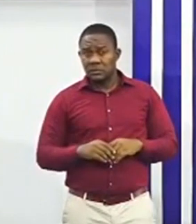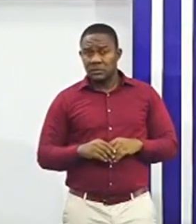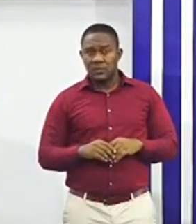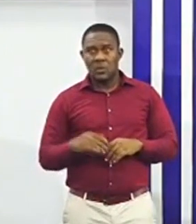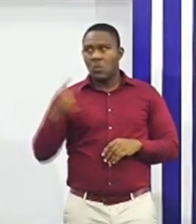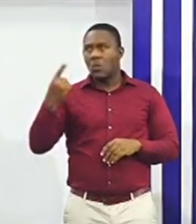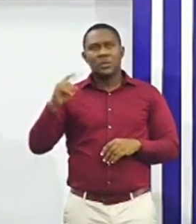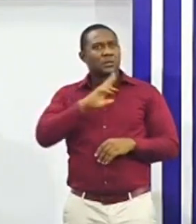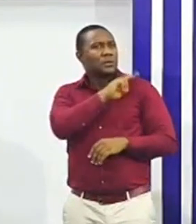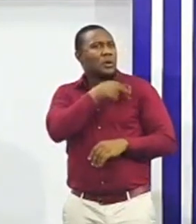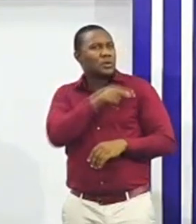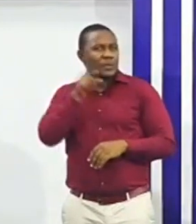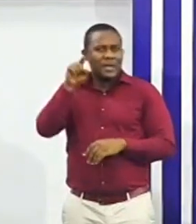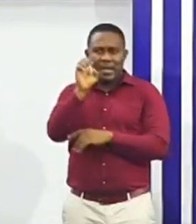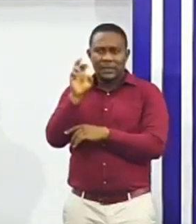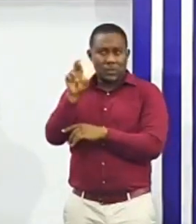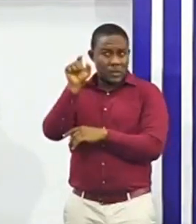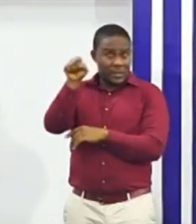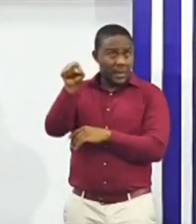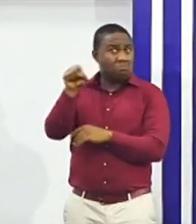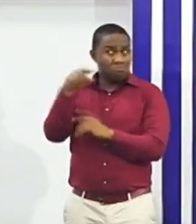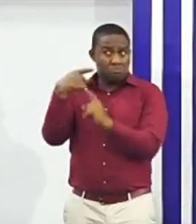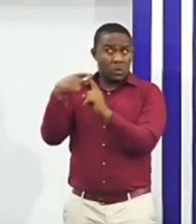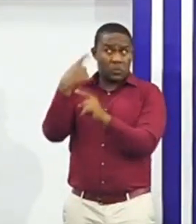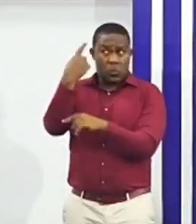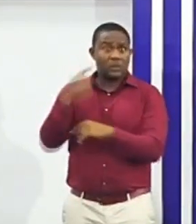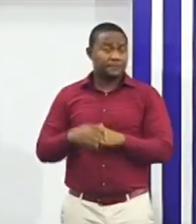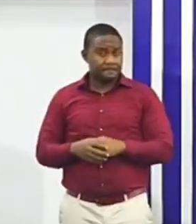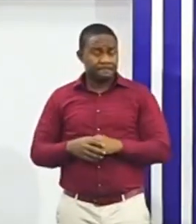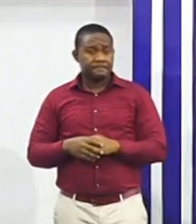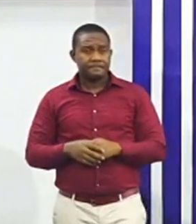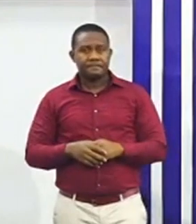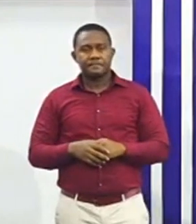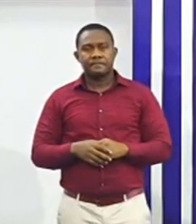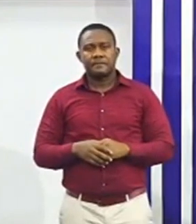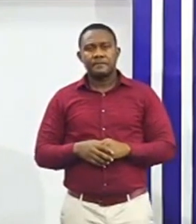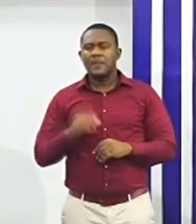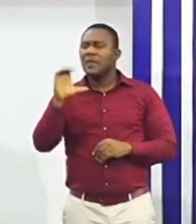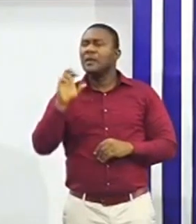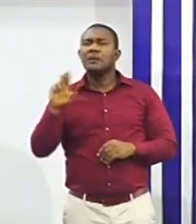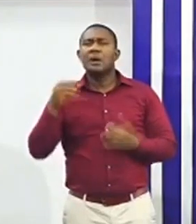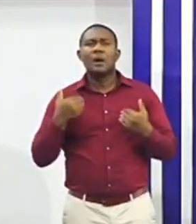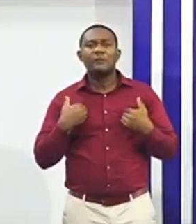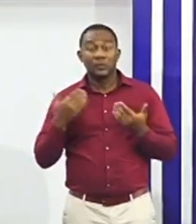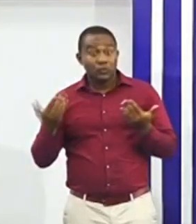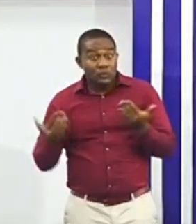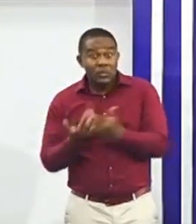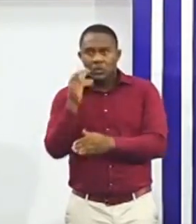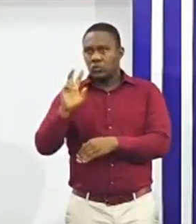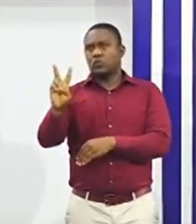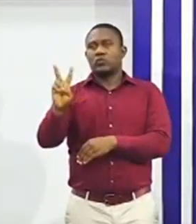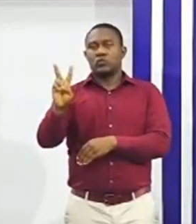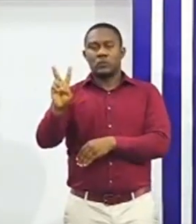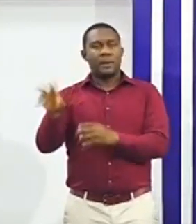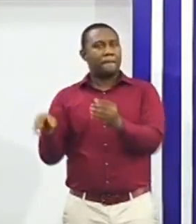bana mint na nyo akuba mine ziri kaba kpiere asang na ba kaba bolo quarantine ye ko ani pie na